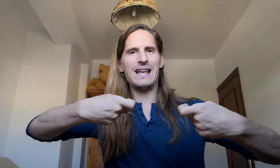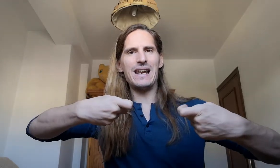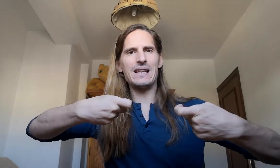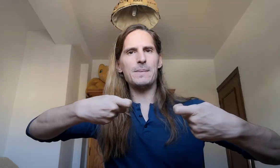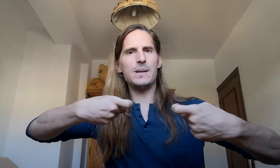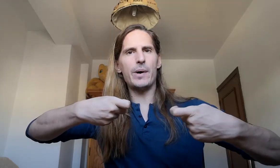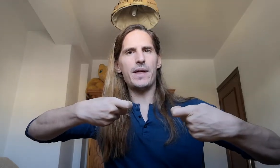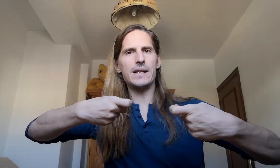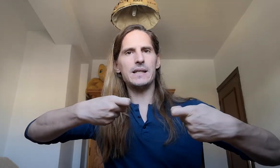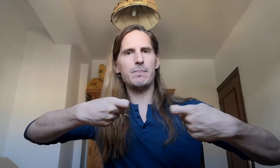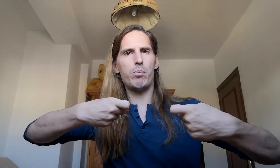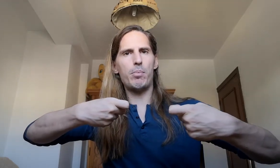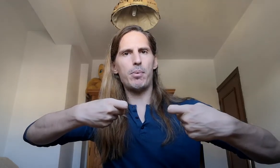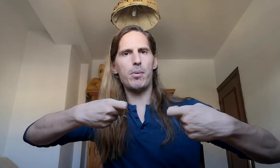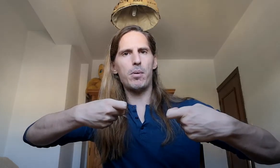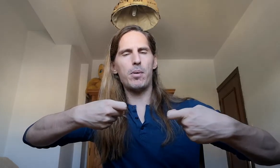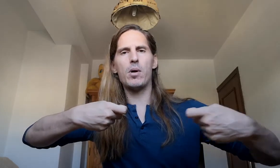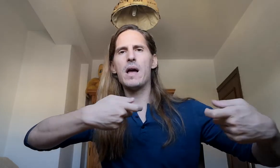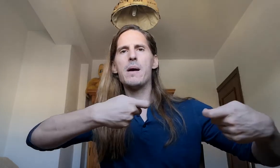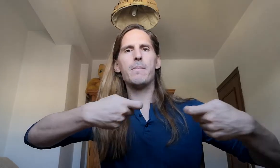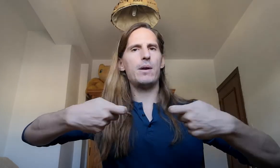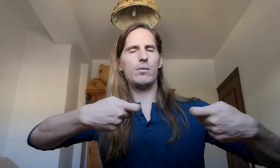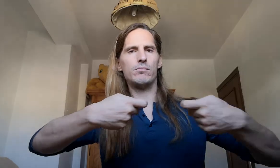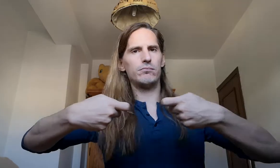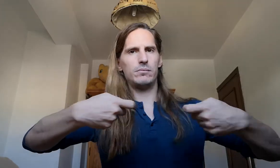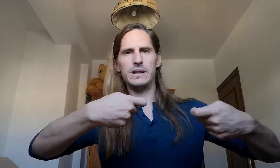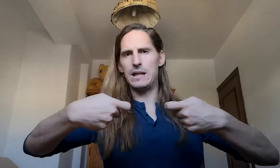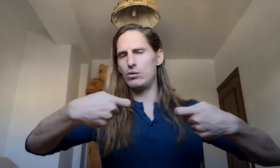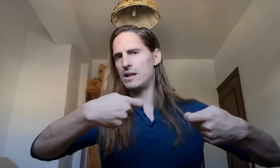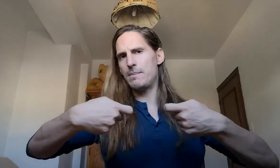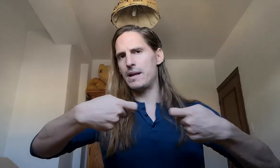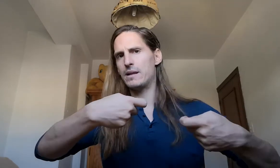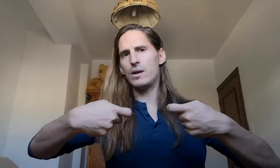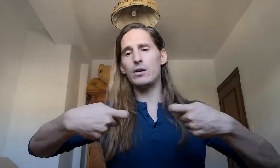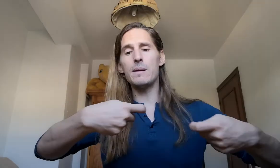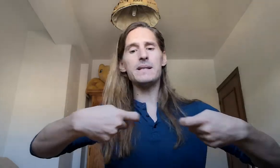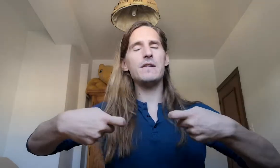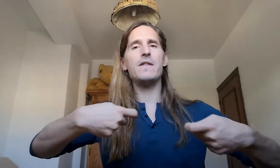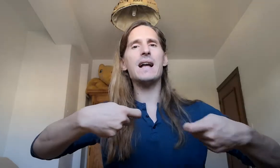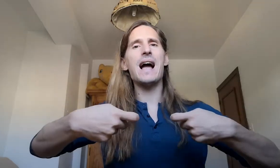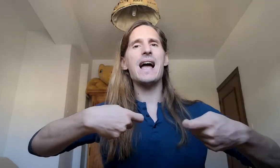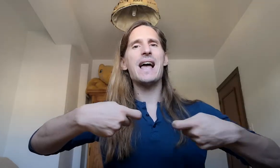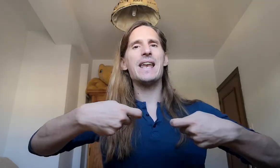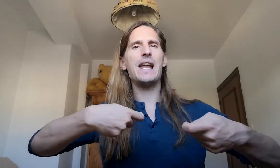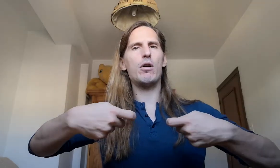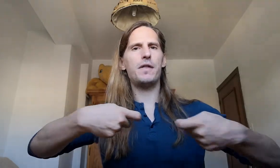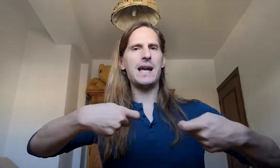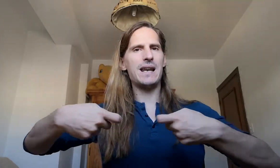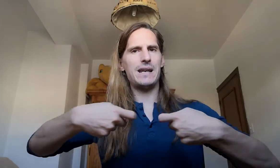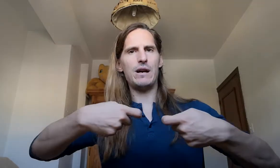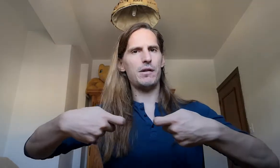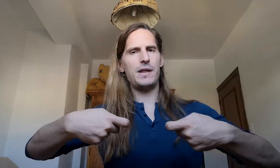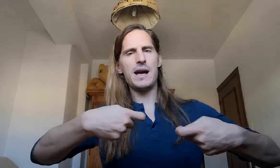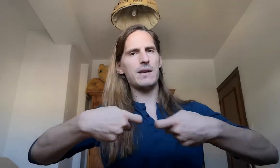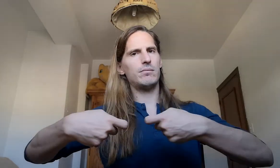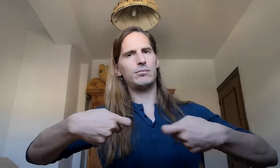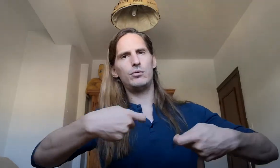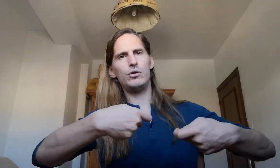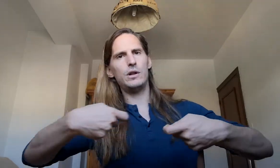Guerra también se puede hacer así. Pero se usa también esto. Esto también significa negociar. Yo tiro,